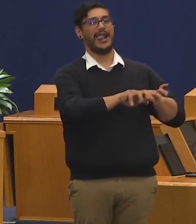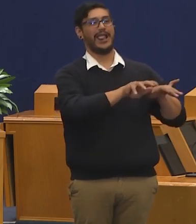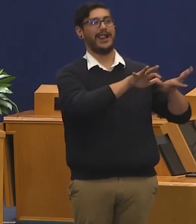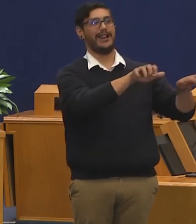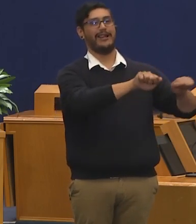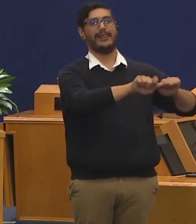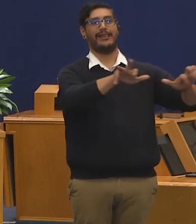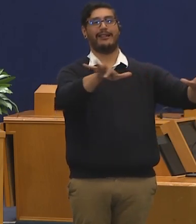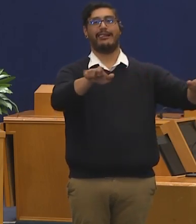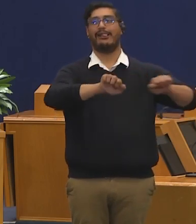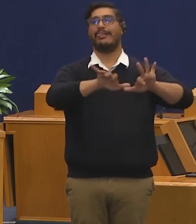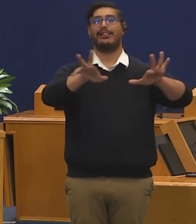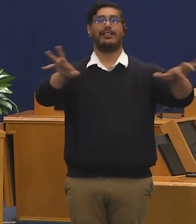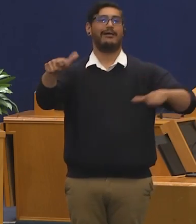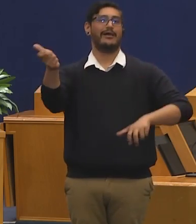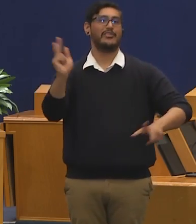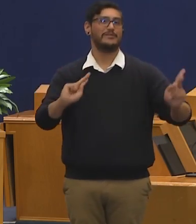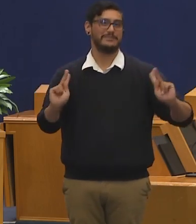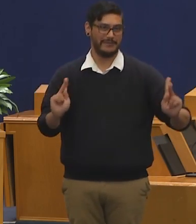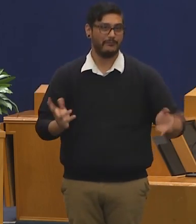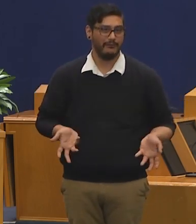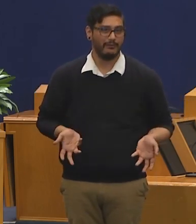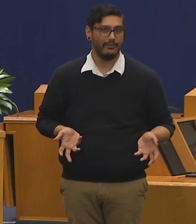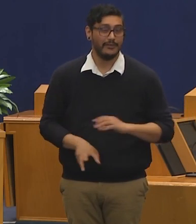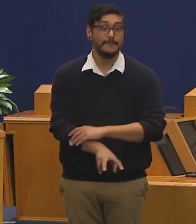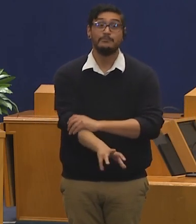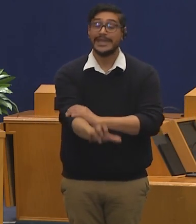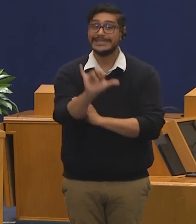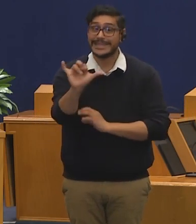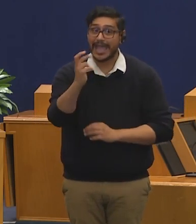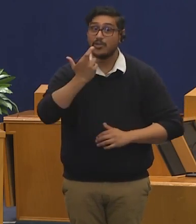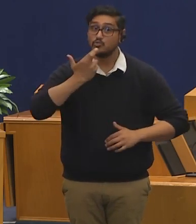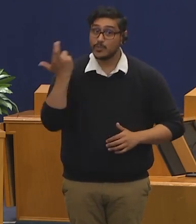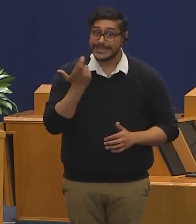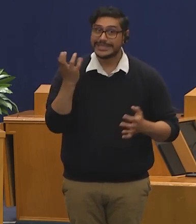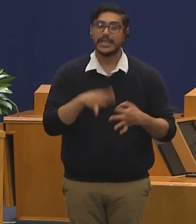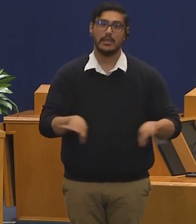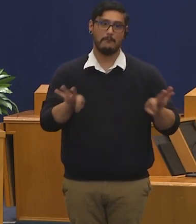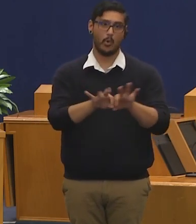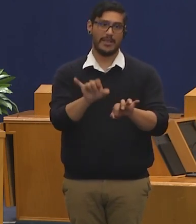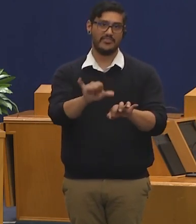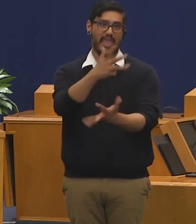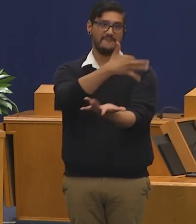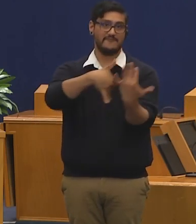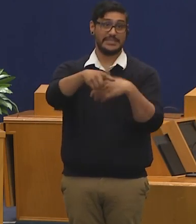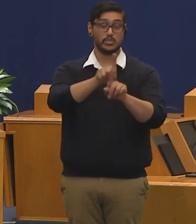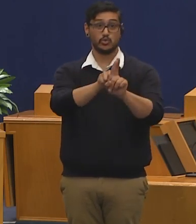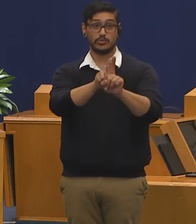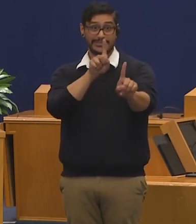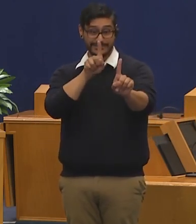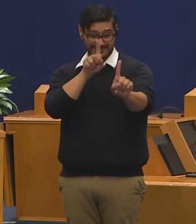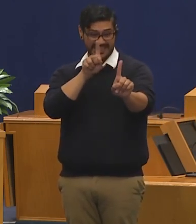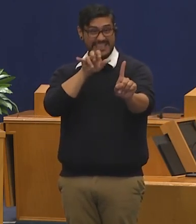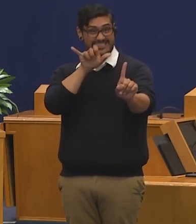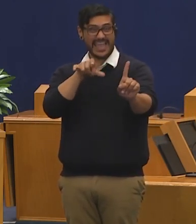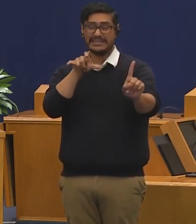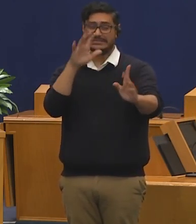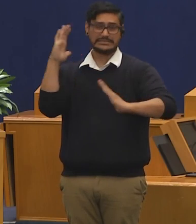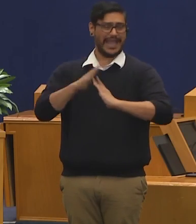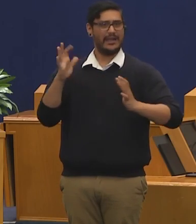razón por cual la recomendación de mantener la distancia física es tan importante.